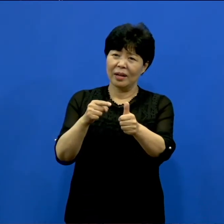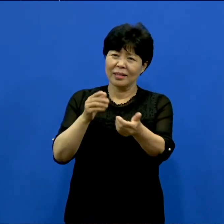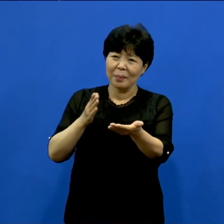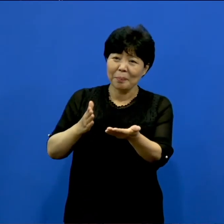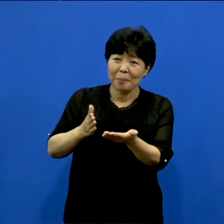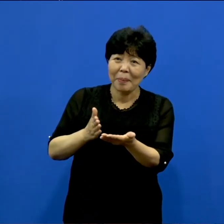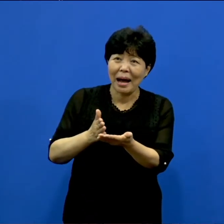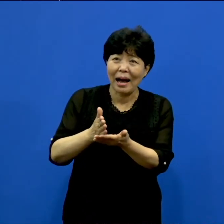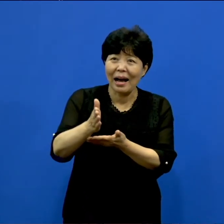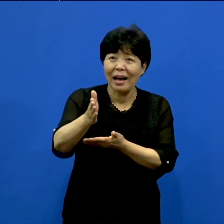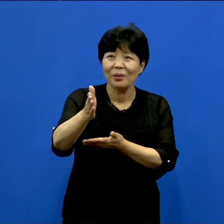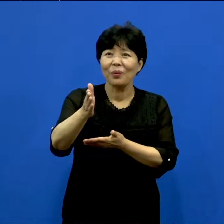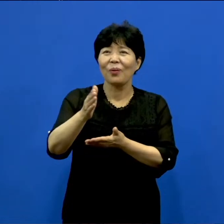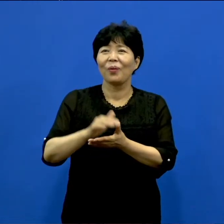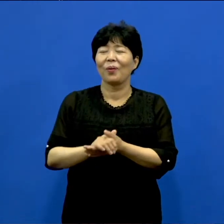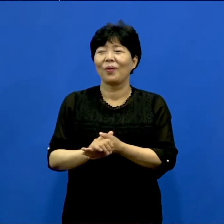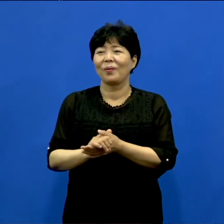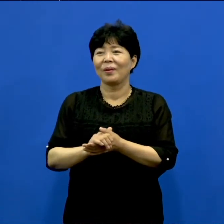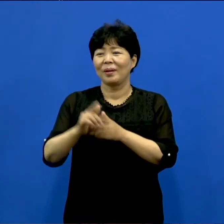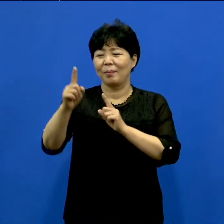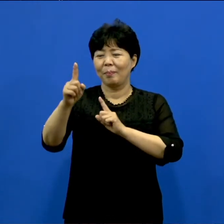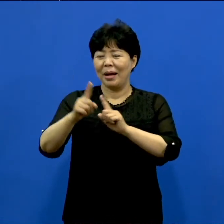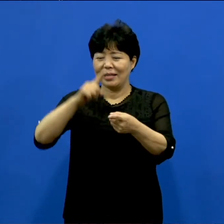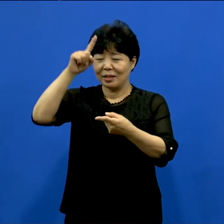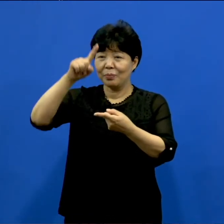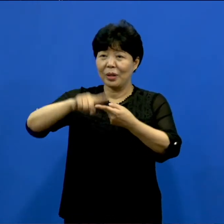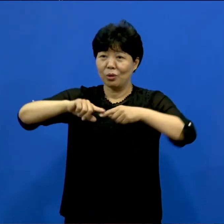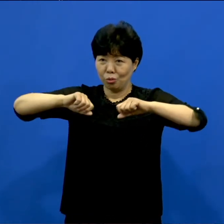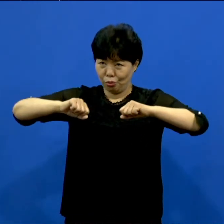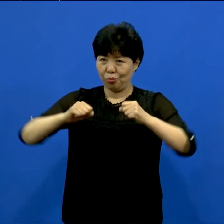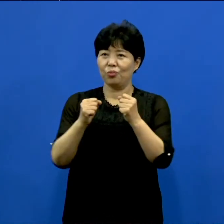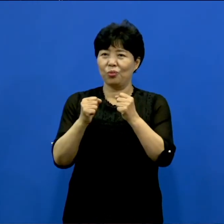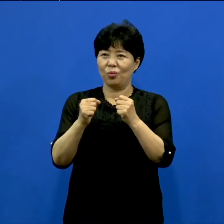뭘 받고요? 말씀을 따라갔다는 거예요.